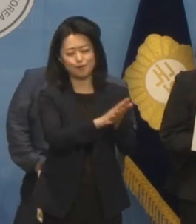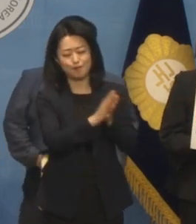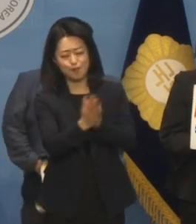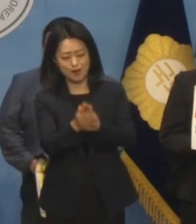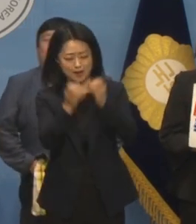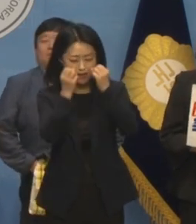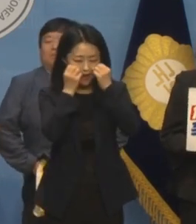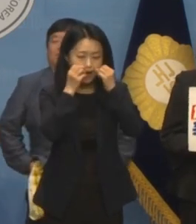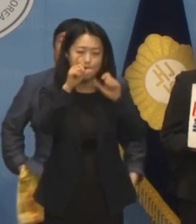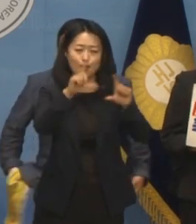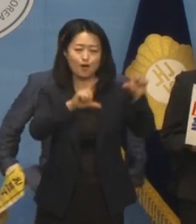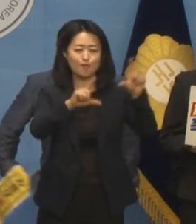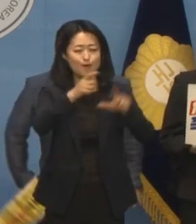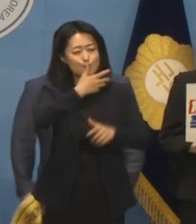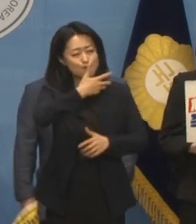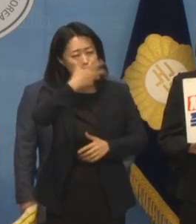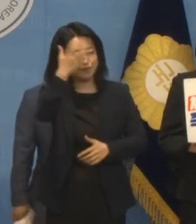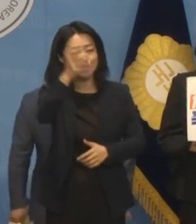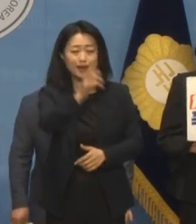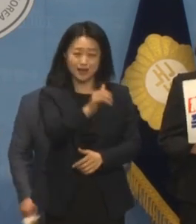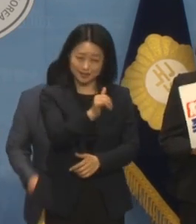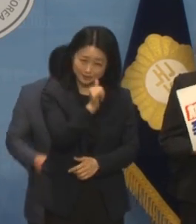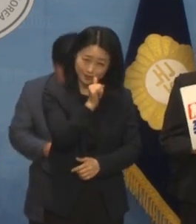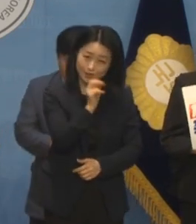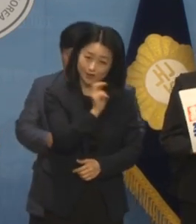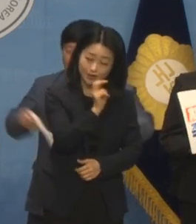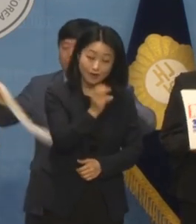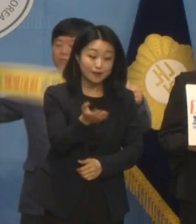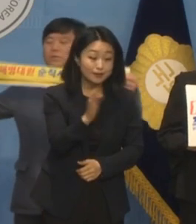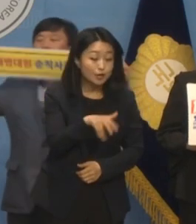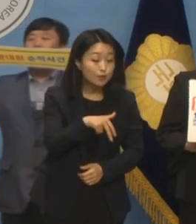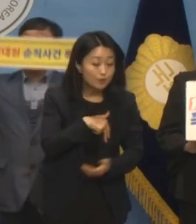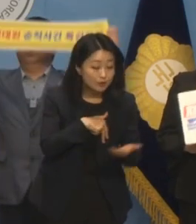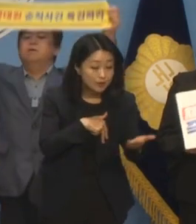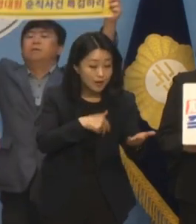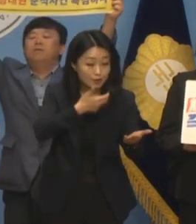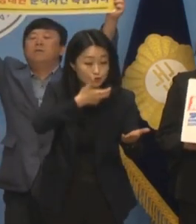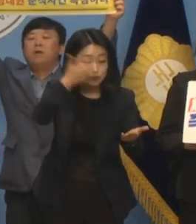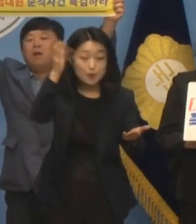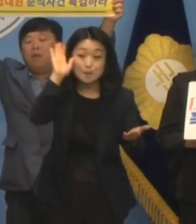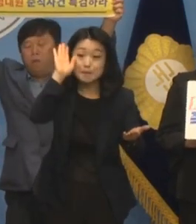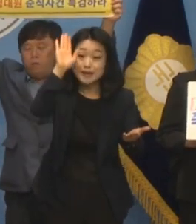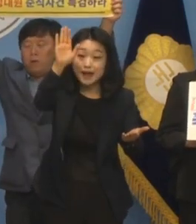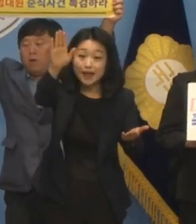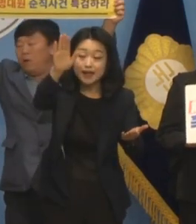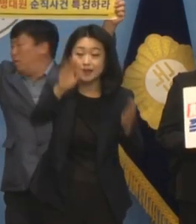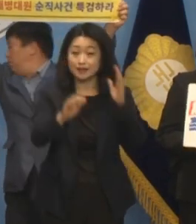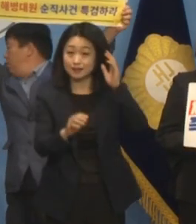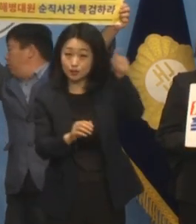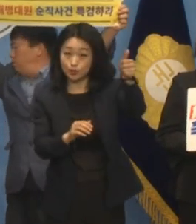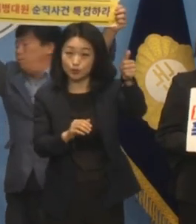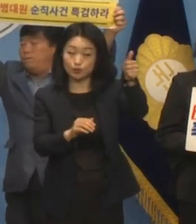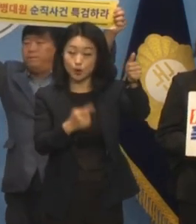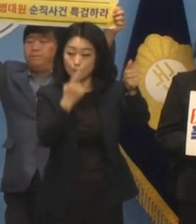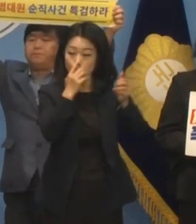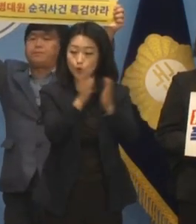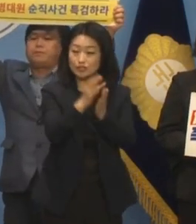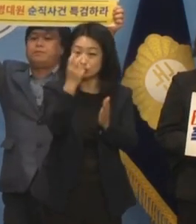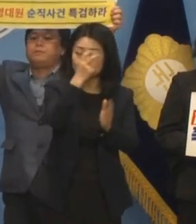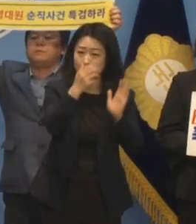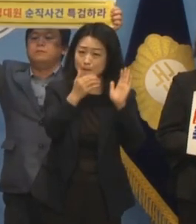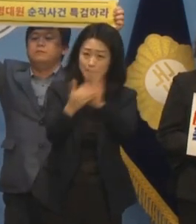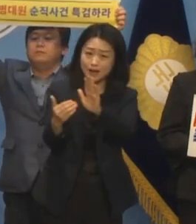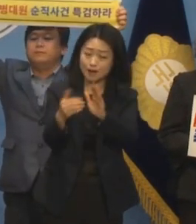새로운 모습을 그리셨을 겁니다. 근데 의원님께서 생각하셨던 그 미래는 적어도 대통령이 자기 수사를 막기